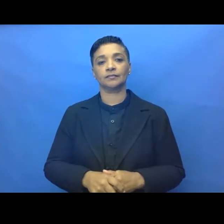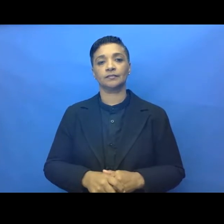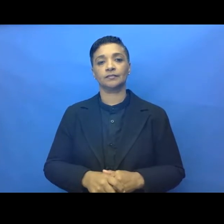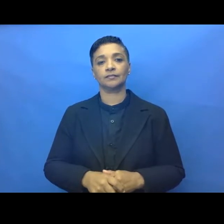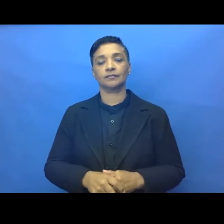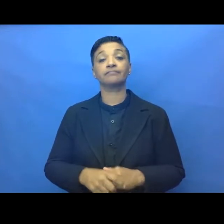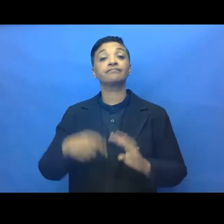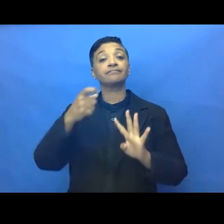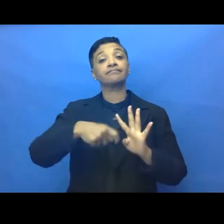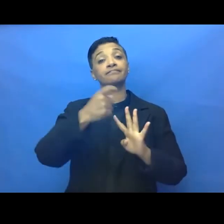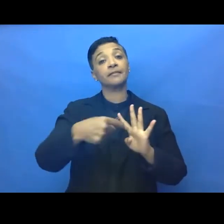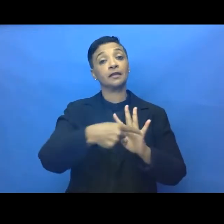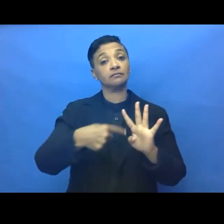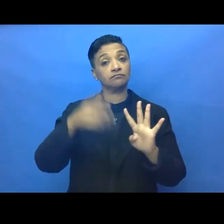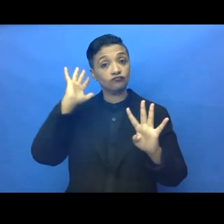euh,